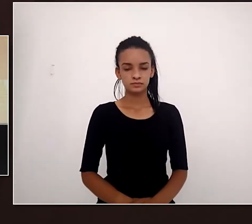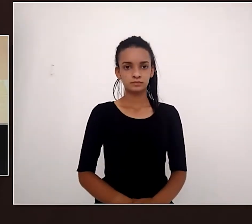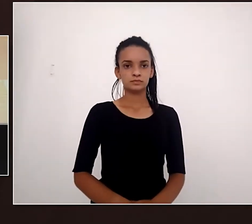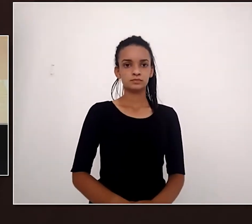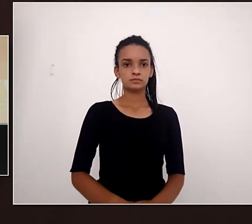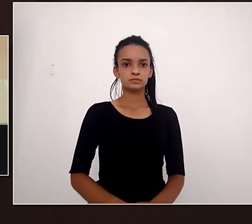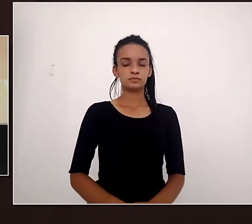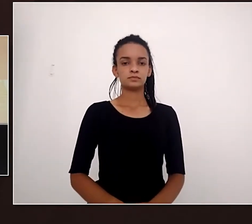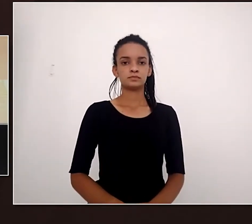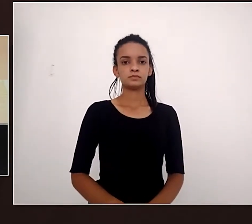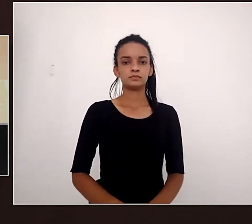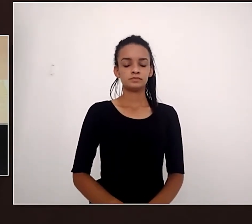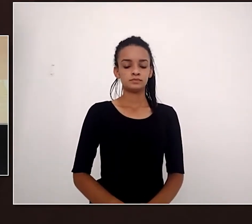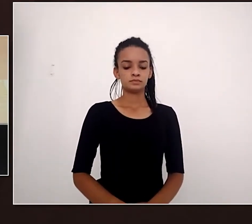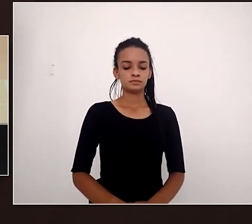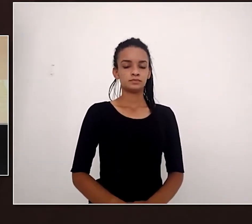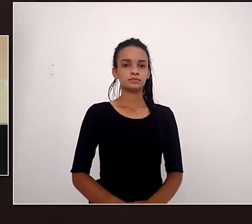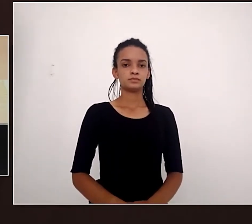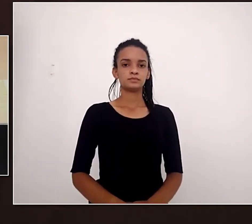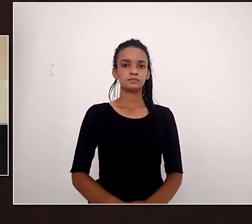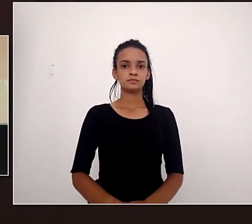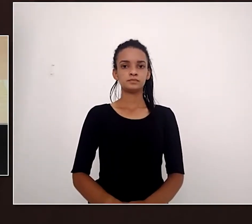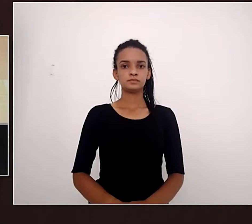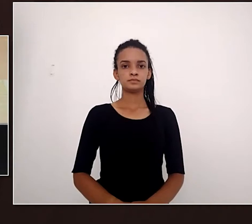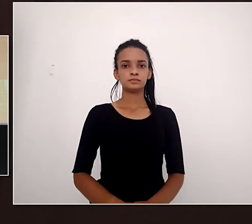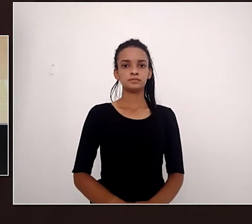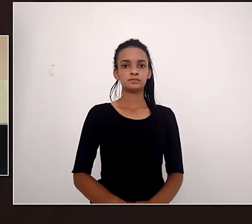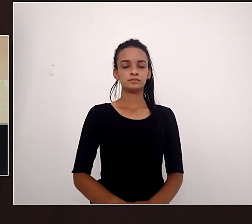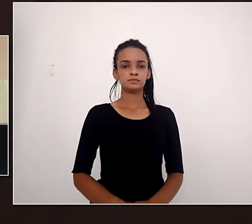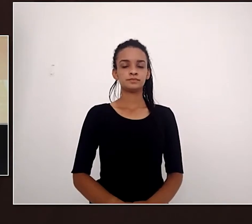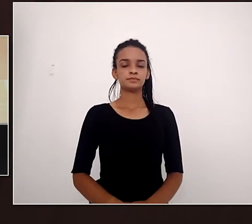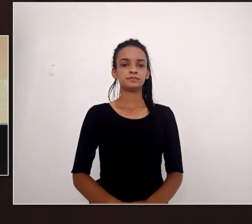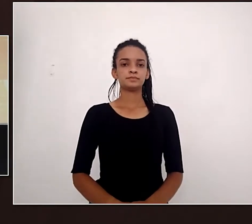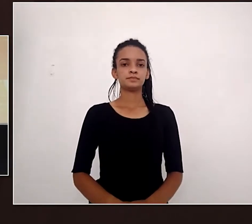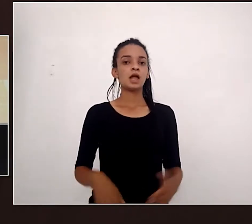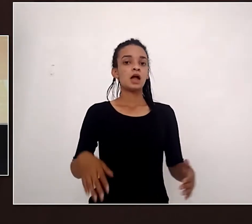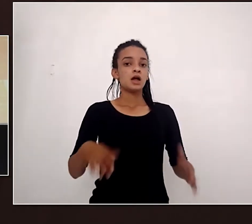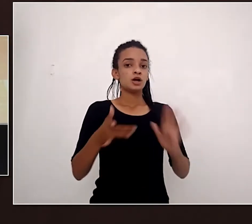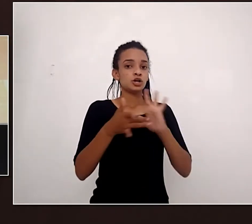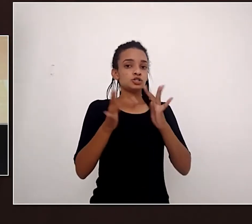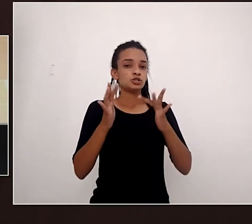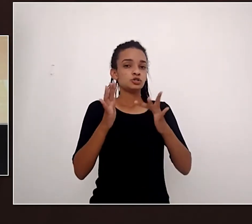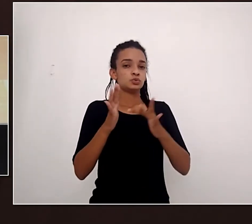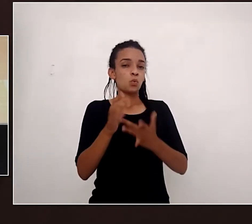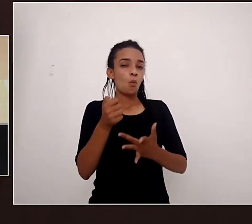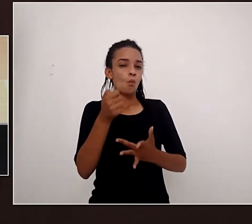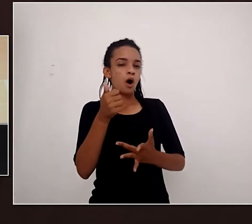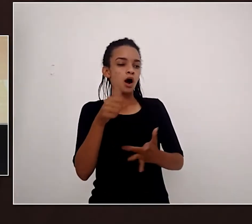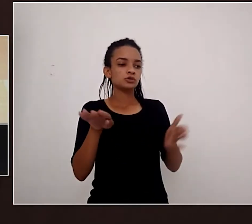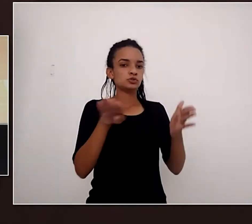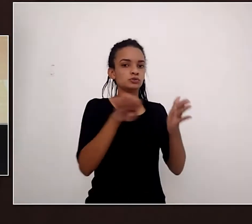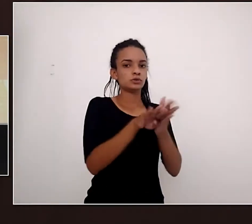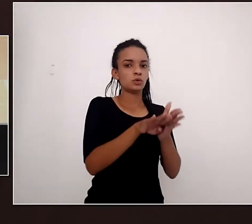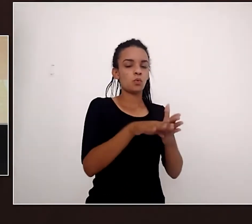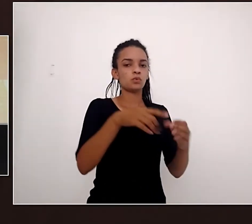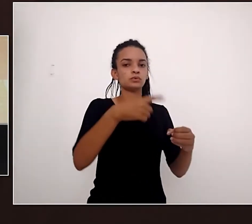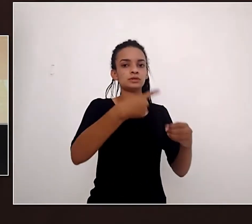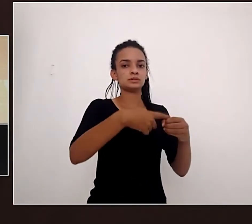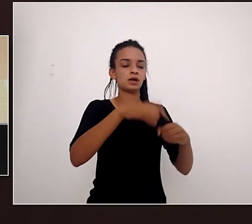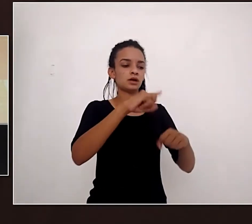Quando ia chegando Jerusalém, tá? Quando Jesus ia chegando a Jerusalém, vendo a